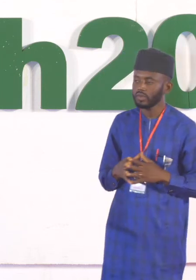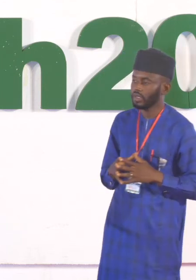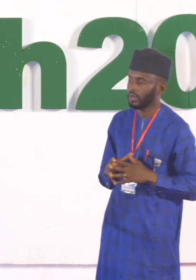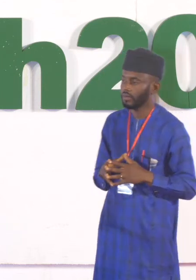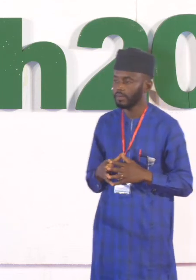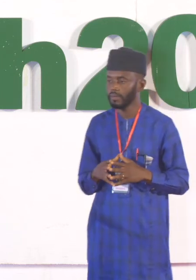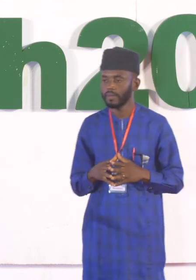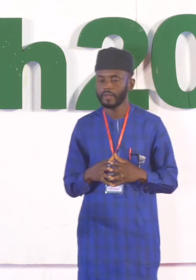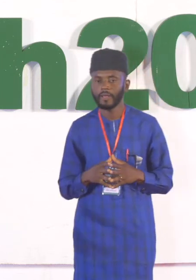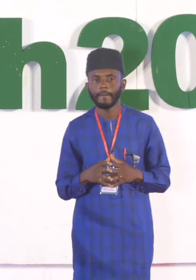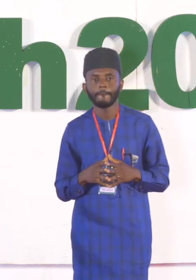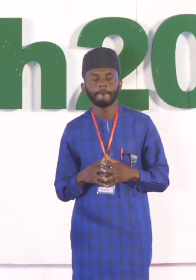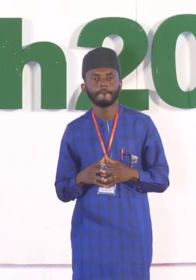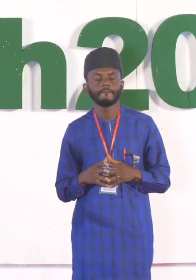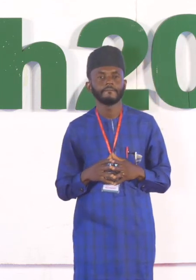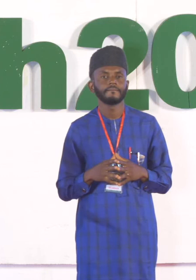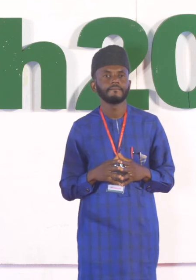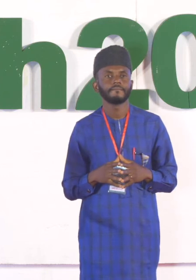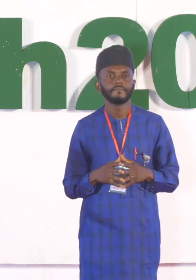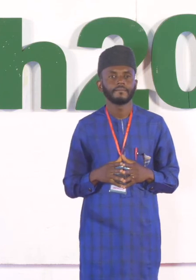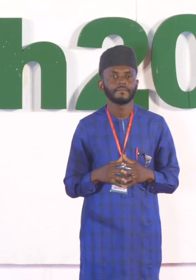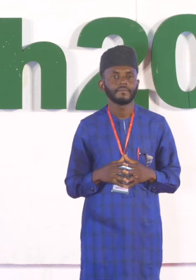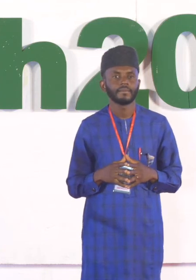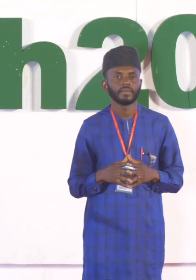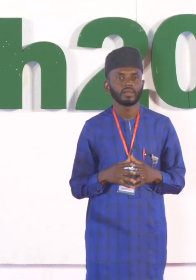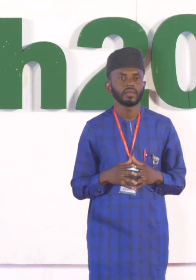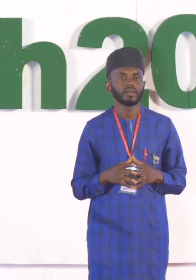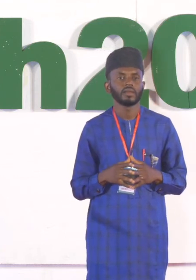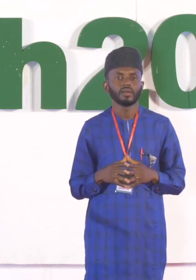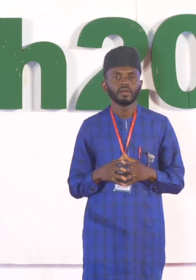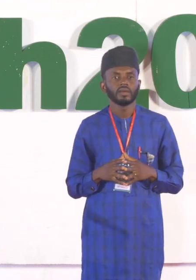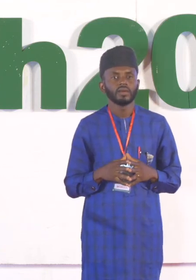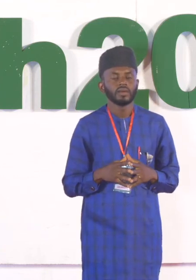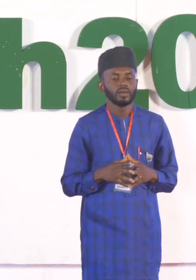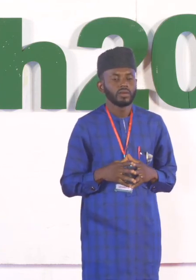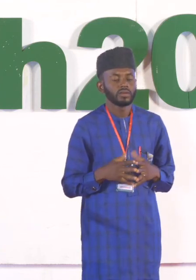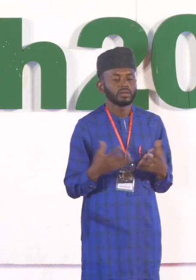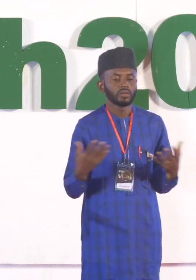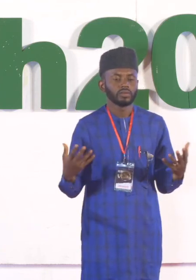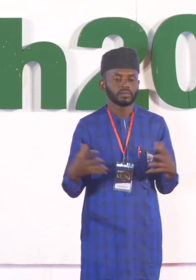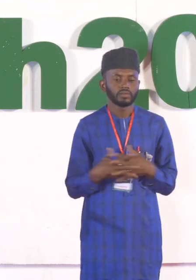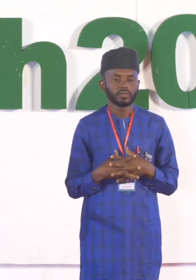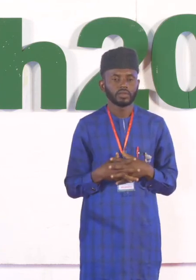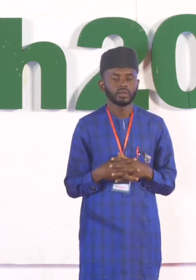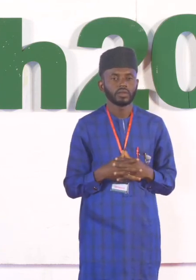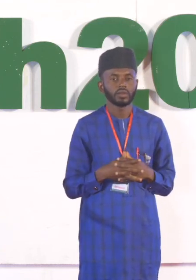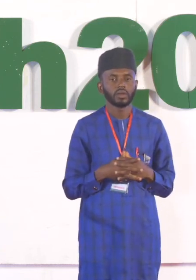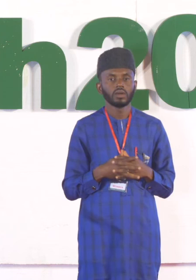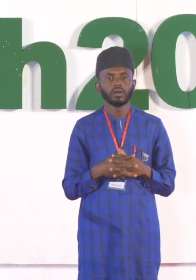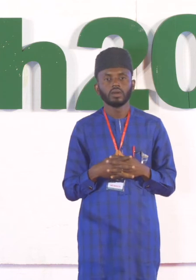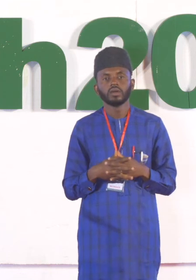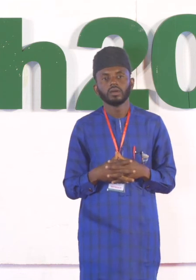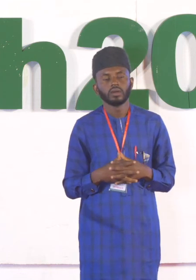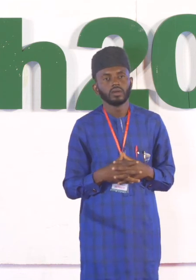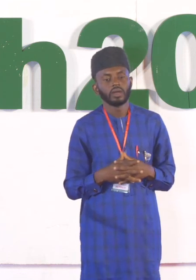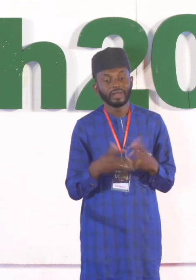وَنَضَعُ الْمَوَازِينَ الْقِسْطِ لِيَوْمِ الْقِيَامَةِ فَلَا تُظْلَمُ نَفْسٌ شَيْئًا. A servant will come with 99 records